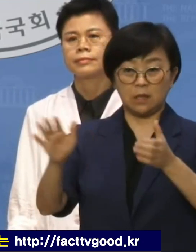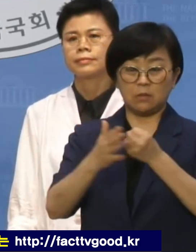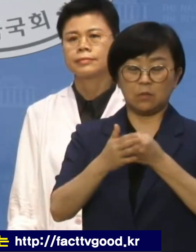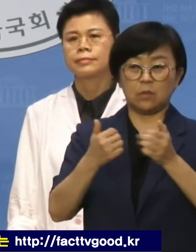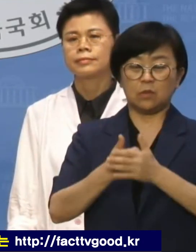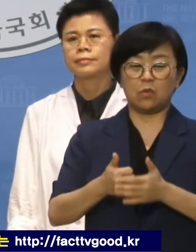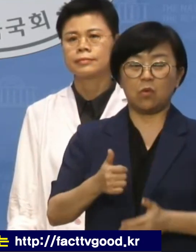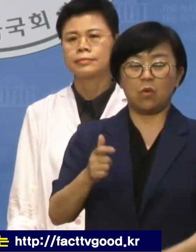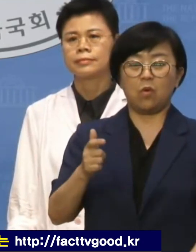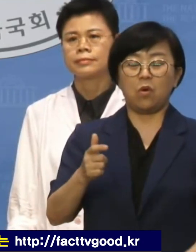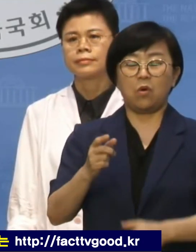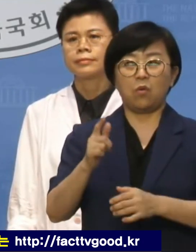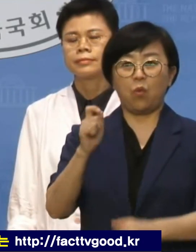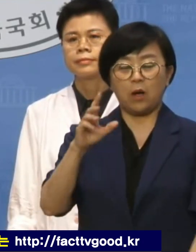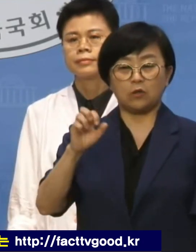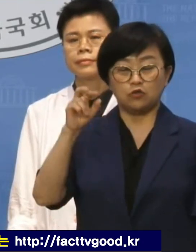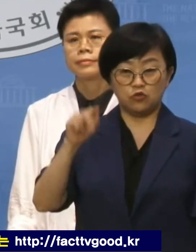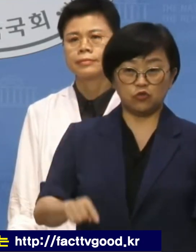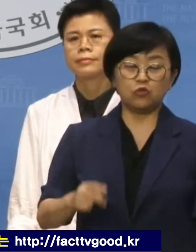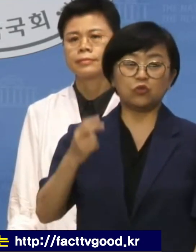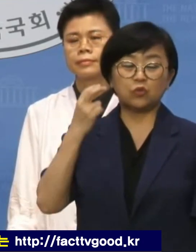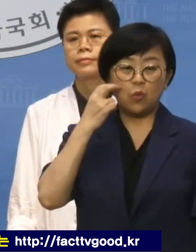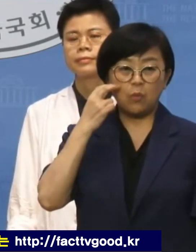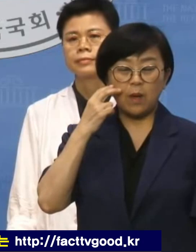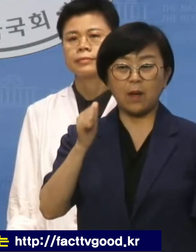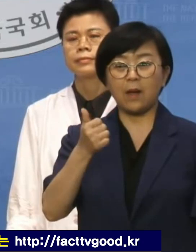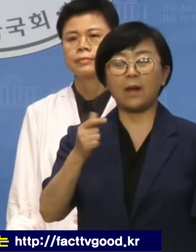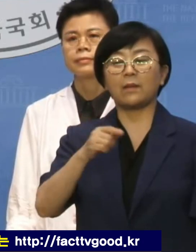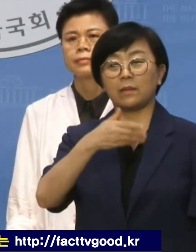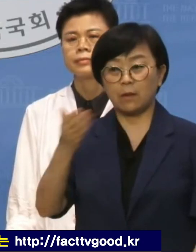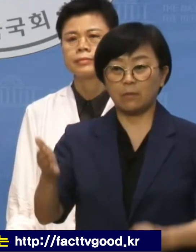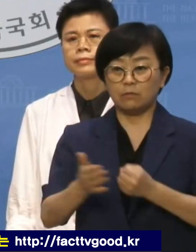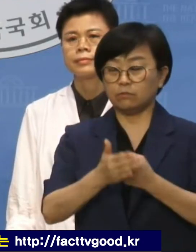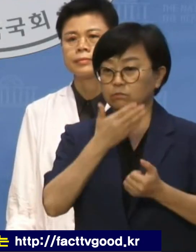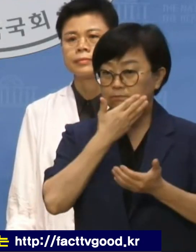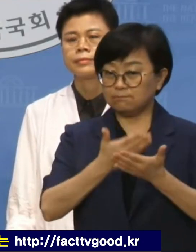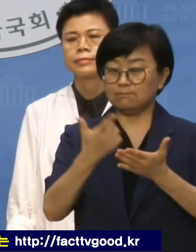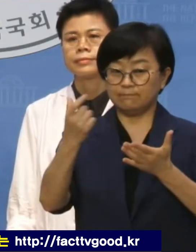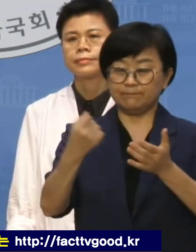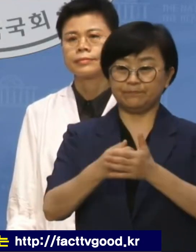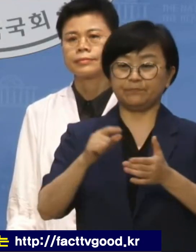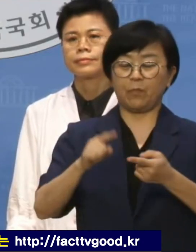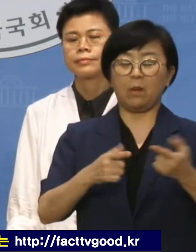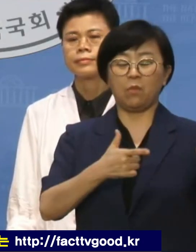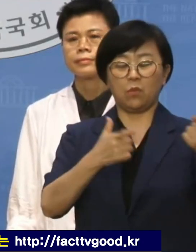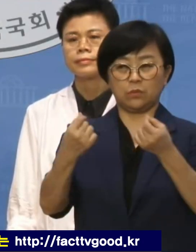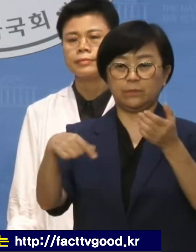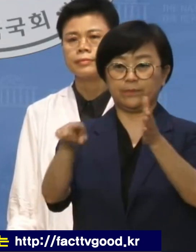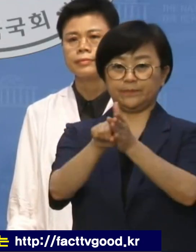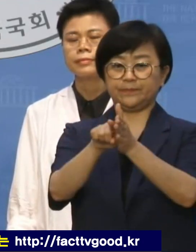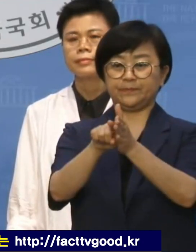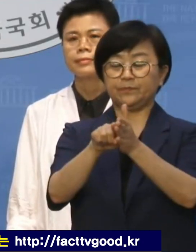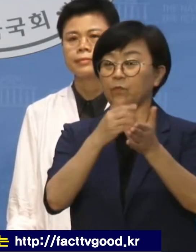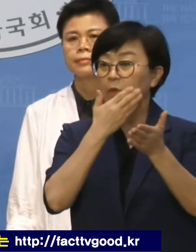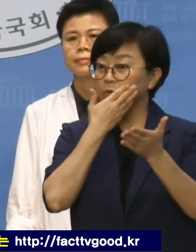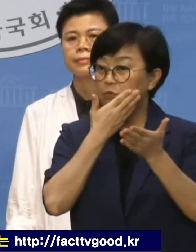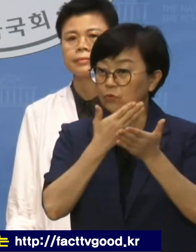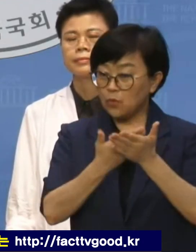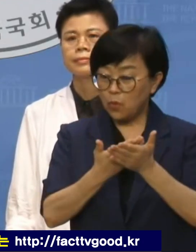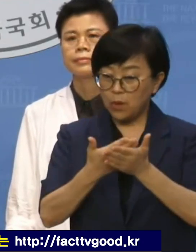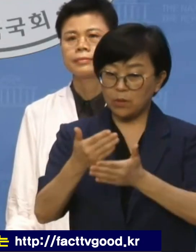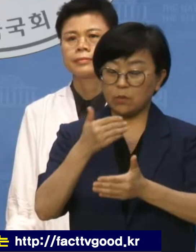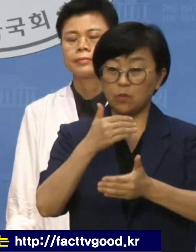광주, 하남, 강동, 송파권에는 아주 중요한 도로입니다. 그래서 결국 서울, 경기, 강원도민 모두를 위한 아주 중요한